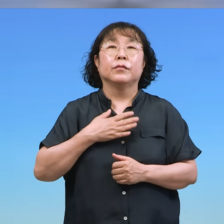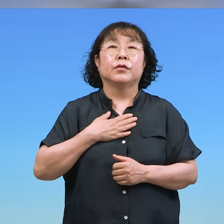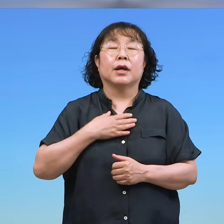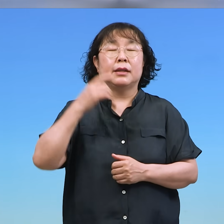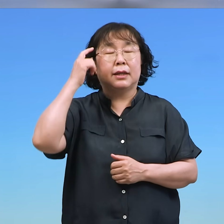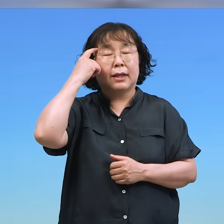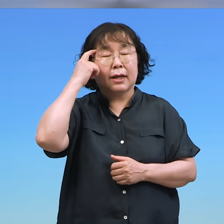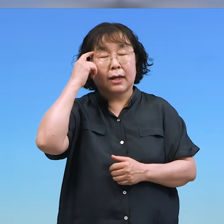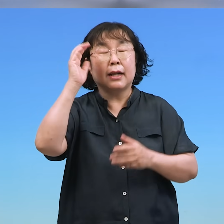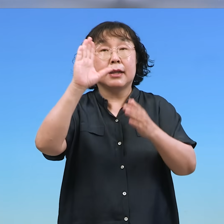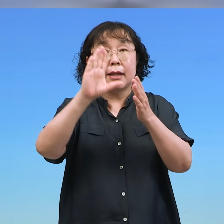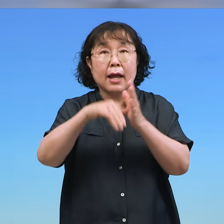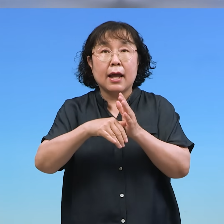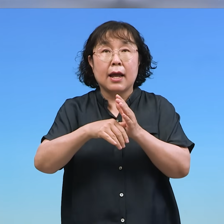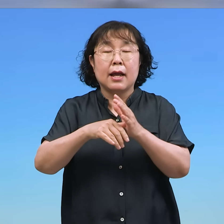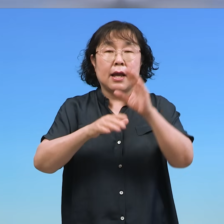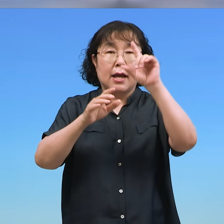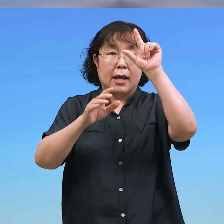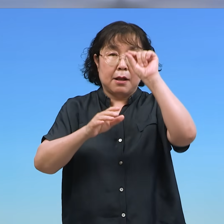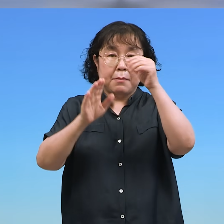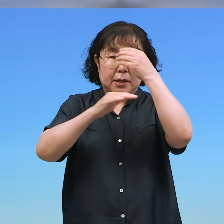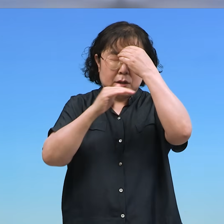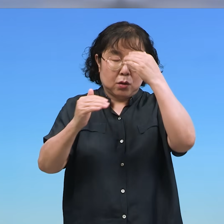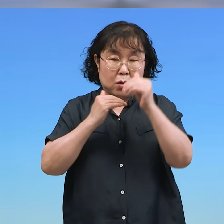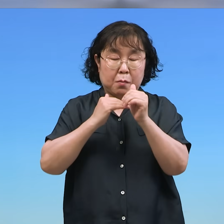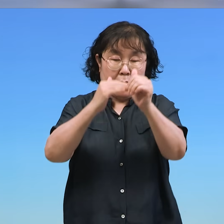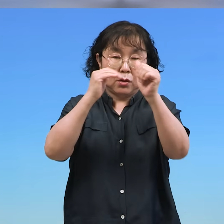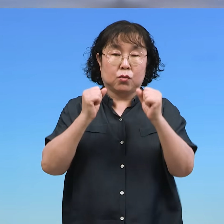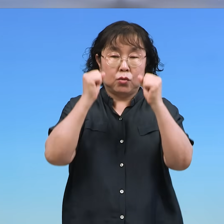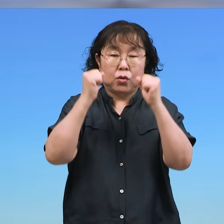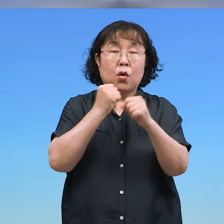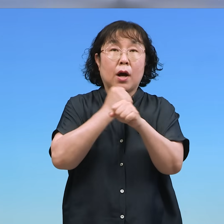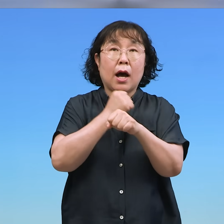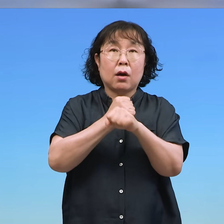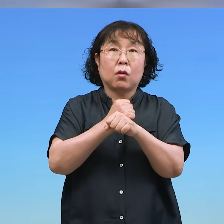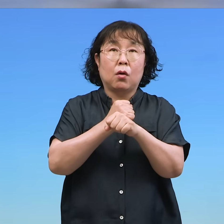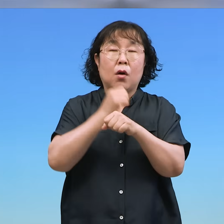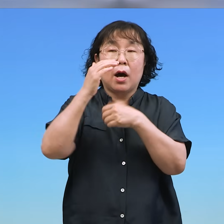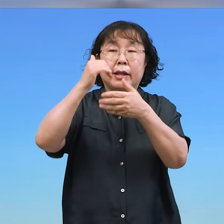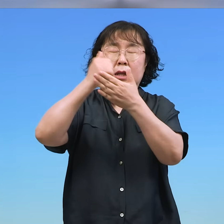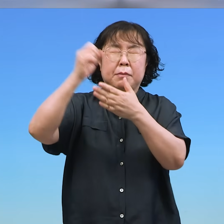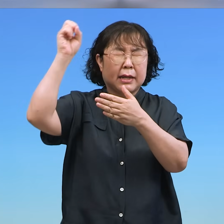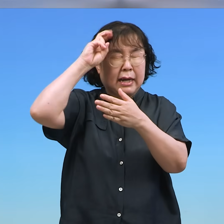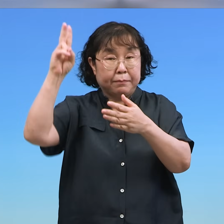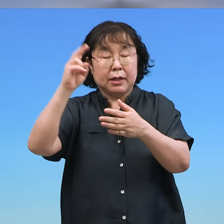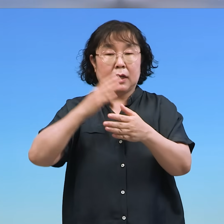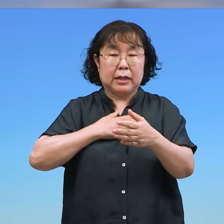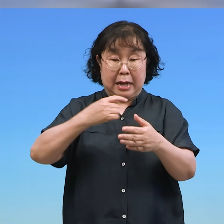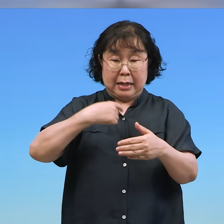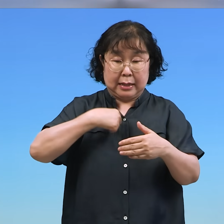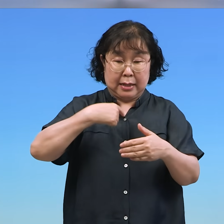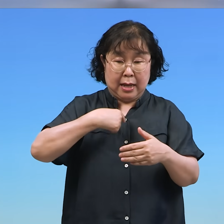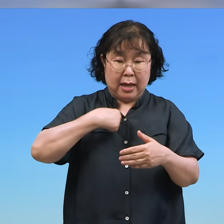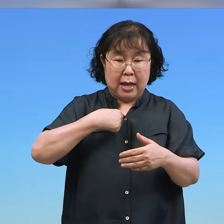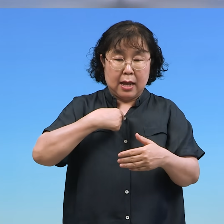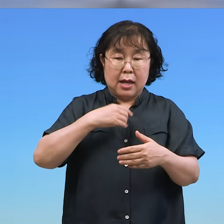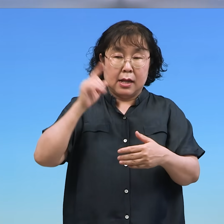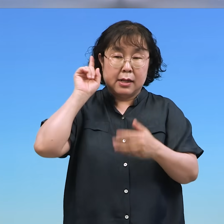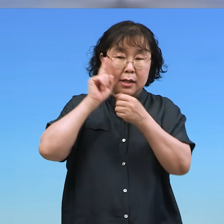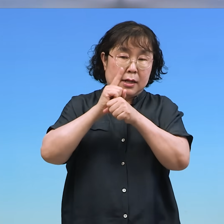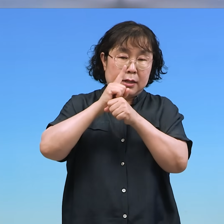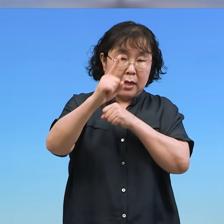근데 상식적인 선에서 생각할 때 1만 성도 파송 운동하고 뭐 이래놓고 뭐 하나님이 갑자기 뜬금없이